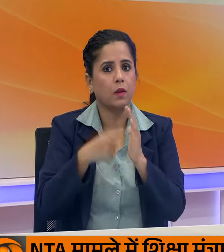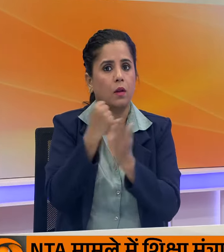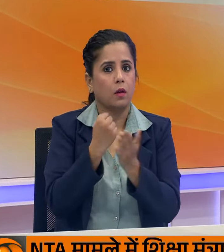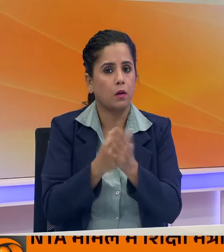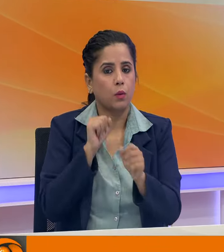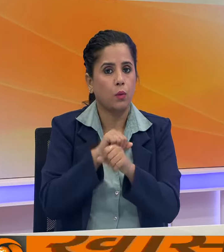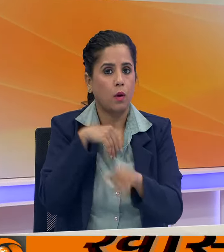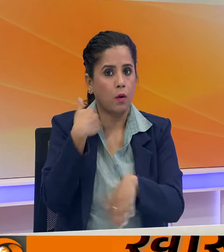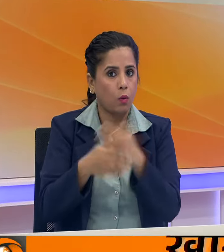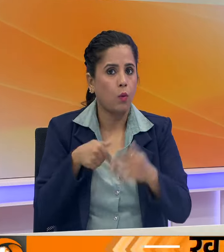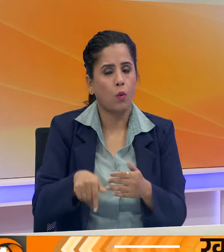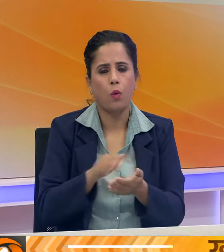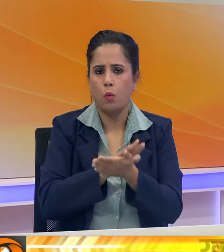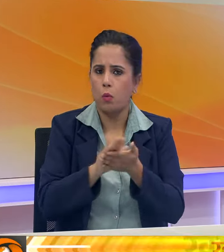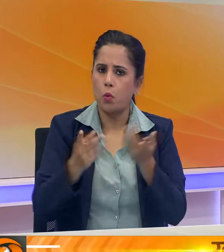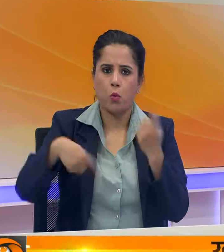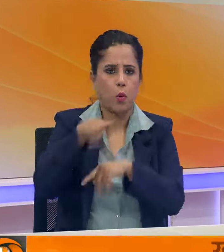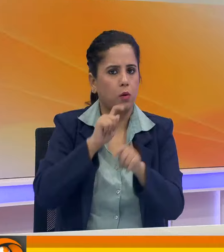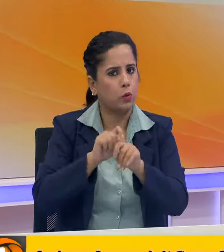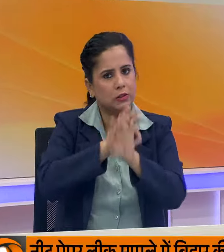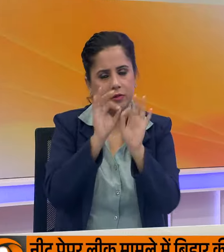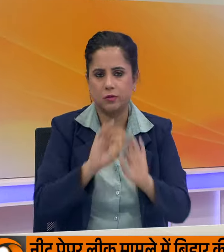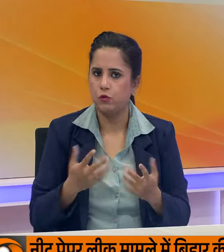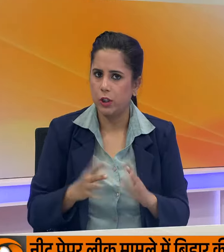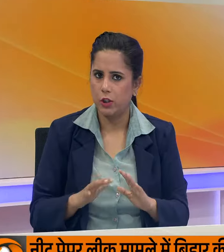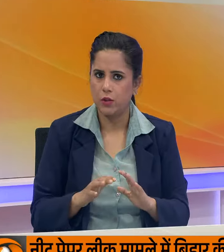कार्य पूरा हो चुका